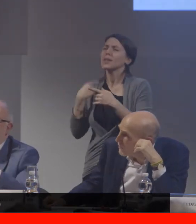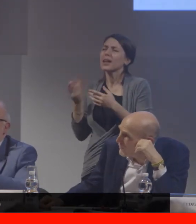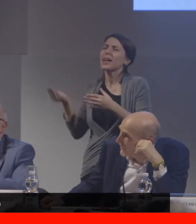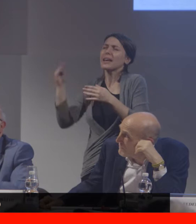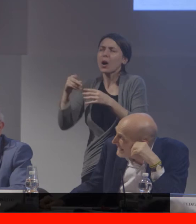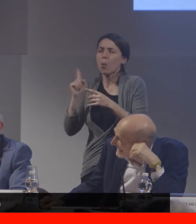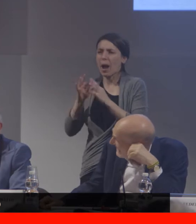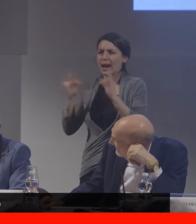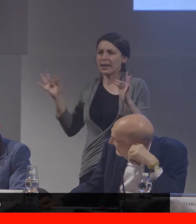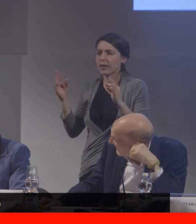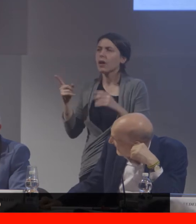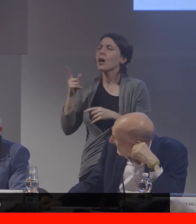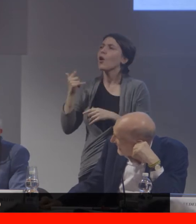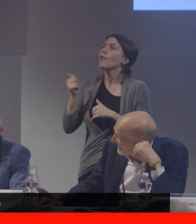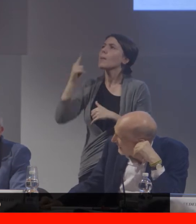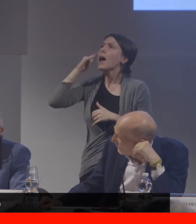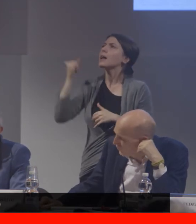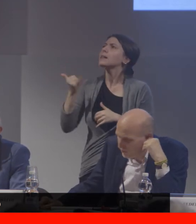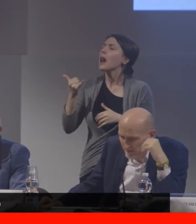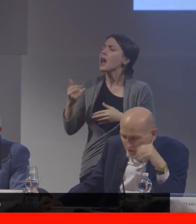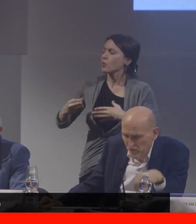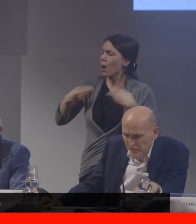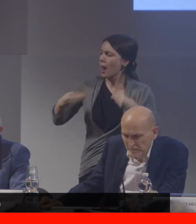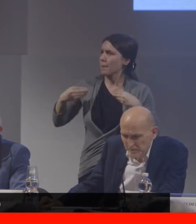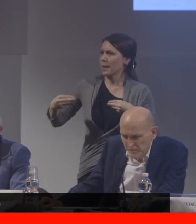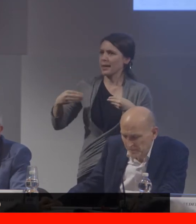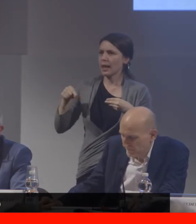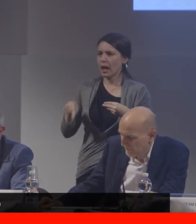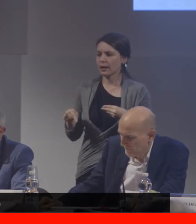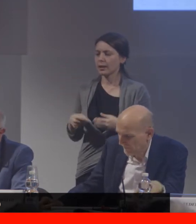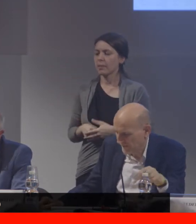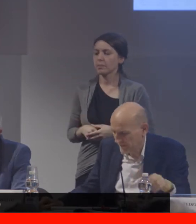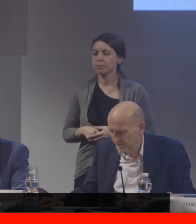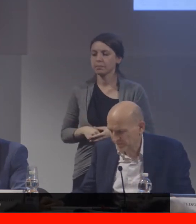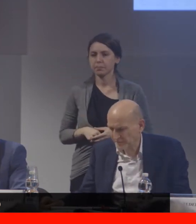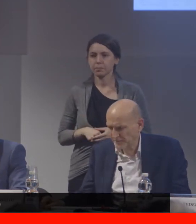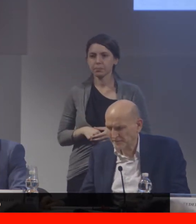più equivoca, militante, che è stato Tullio De Mauro.